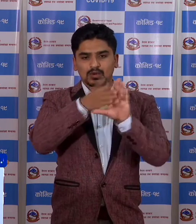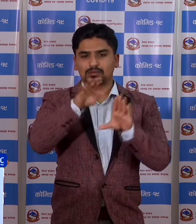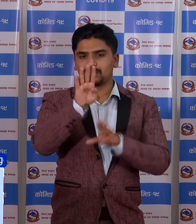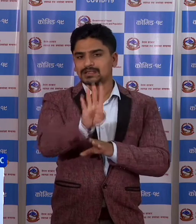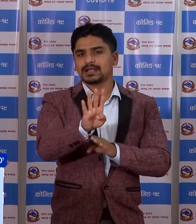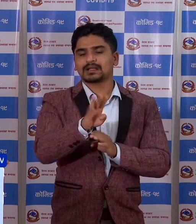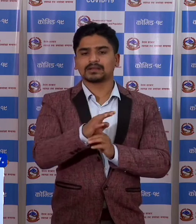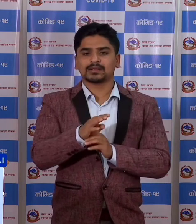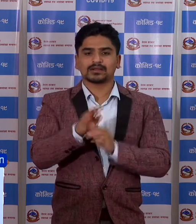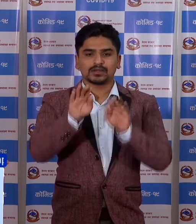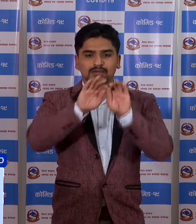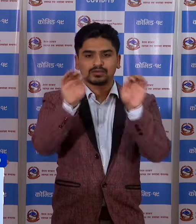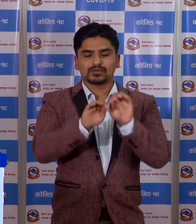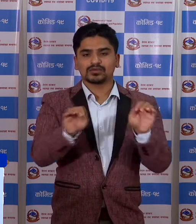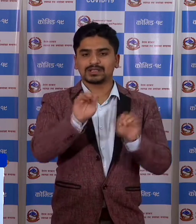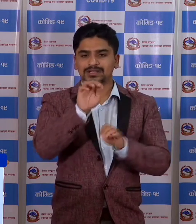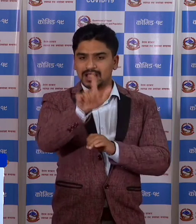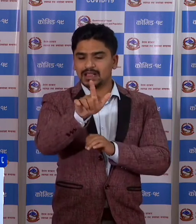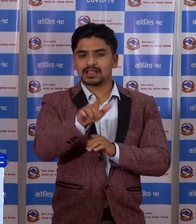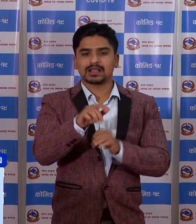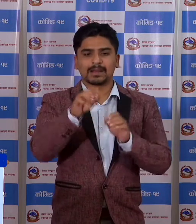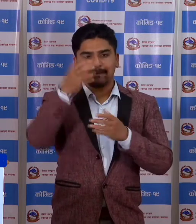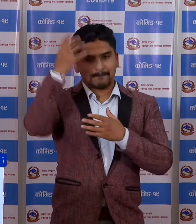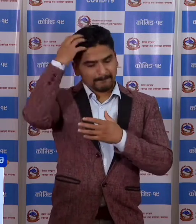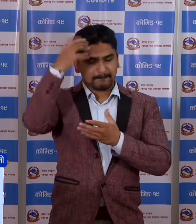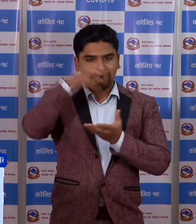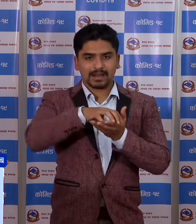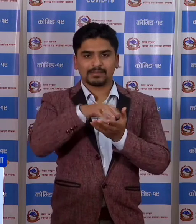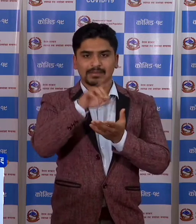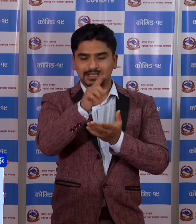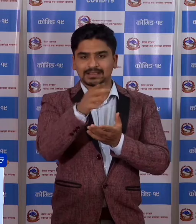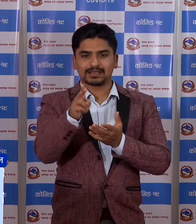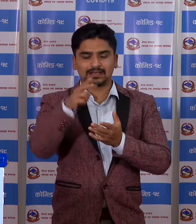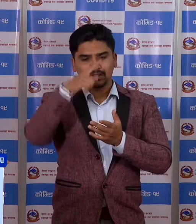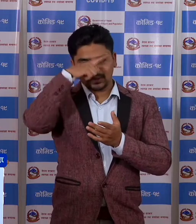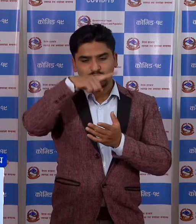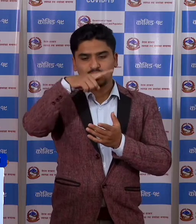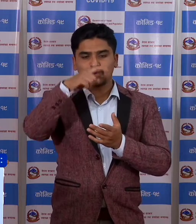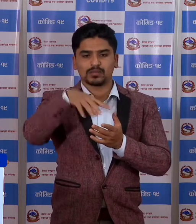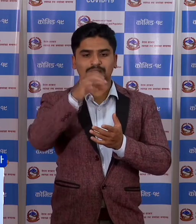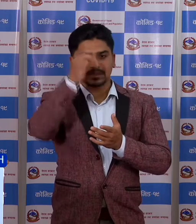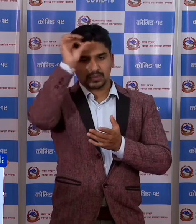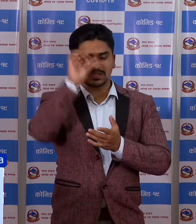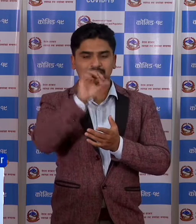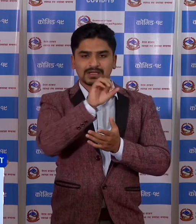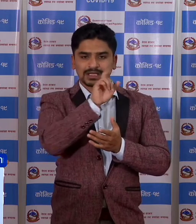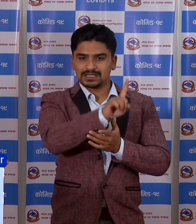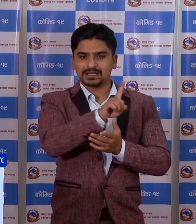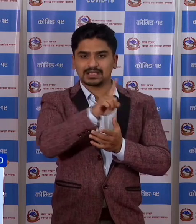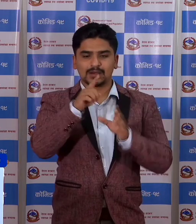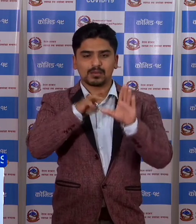ललितपुरमा 4 जना, सुनसरीमा 4 जना, पाल्पामा 1 जना, नवलपरासी पश्चिममा 1 जना, मोरङमा